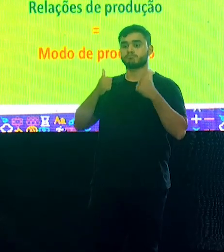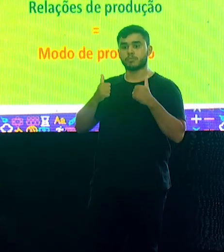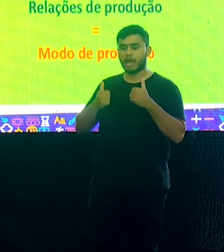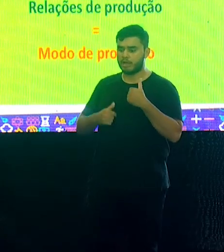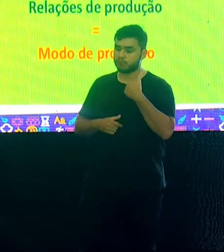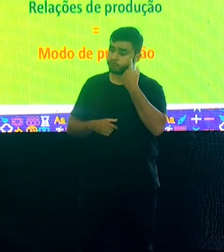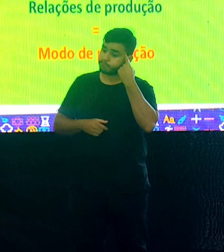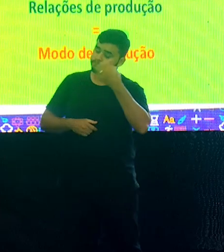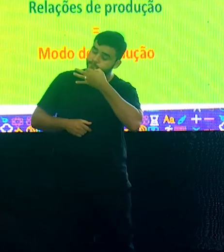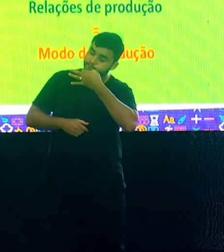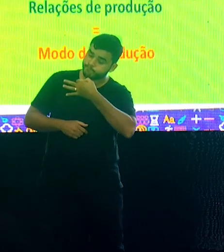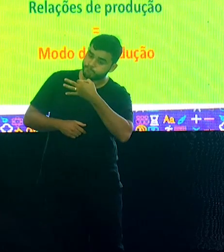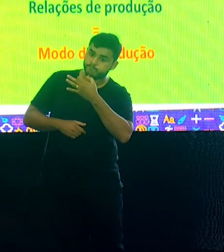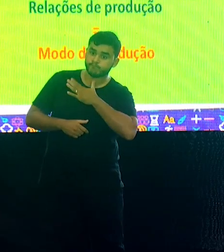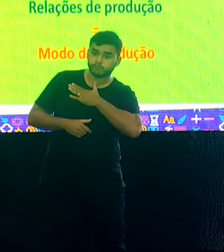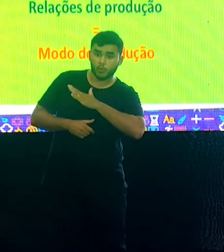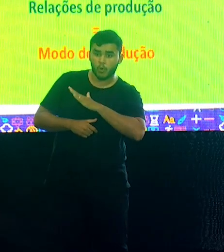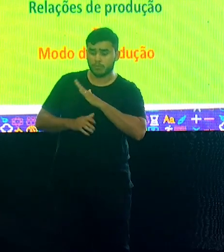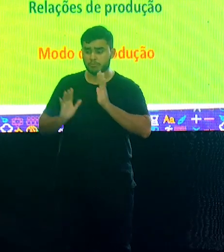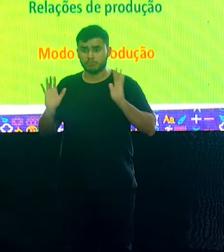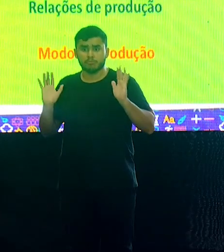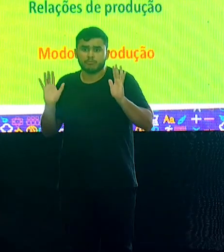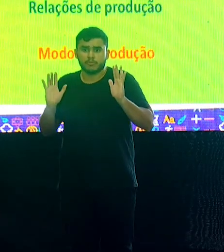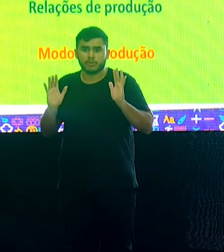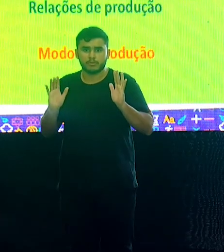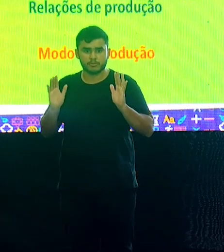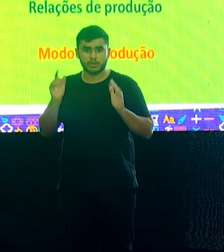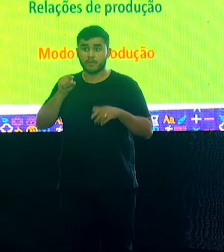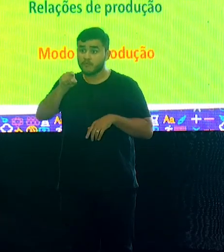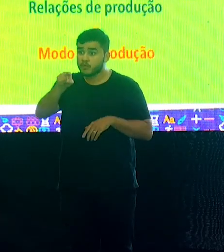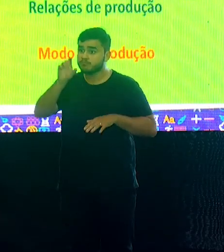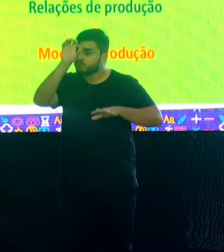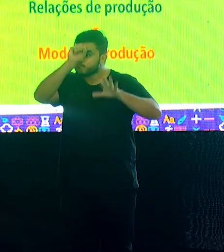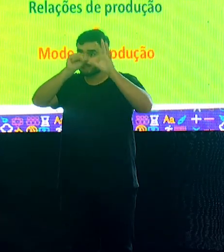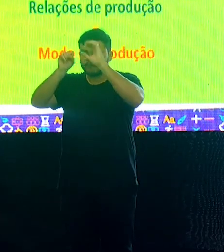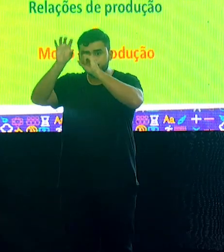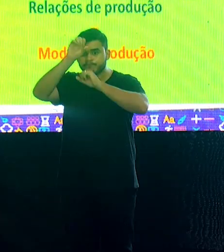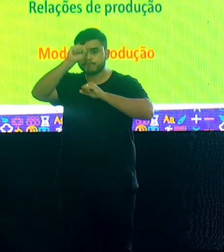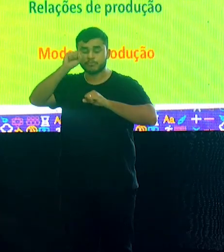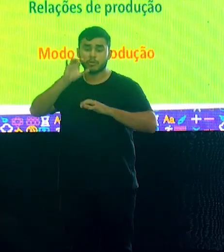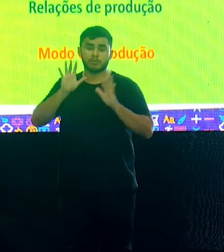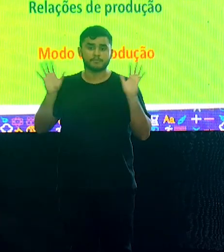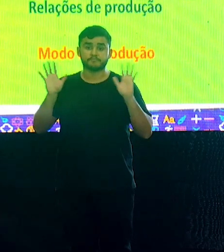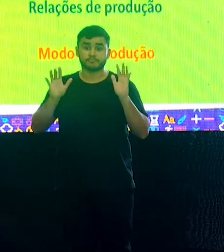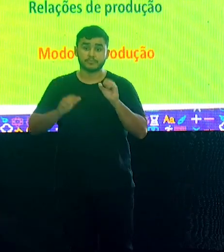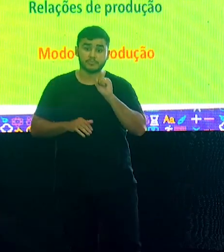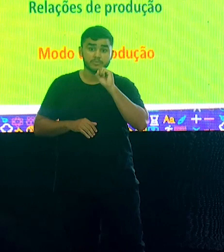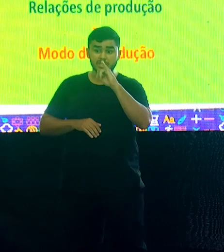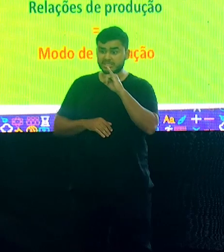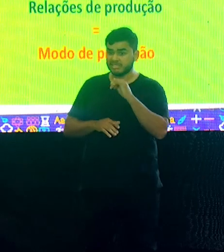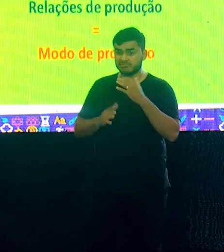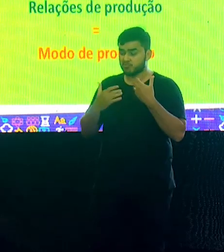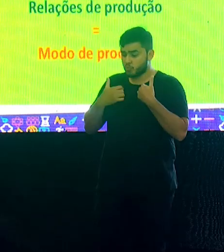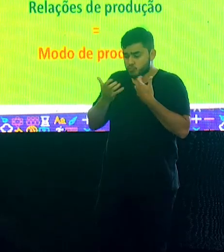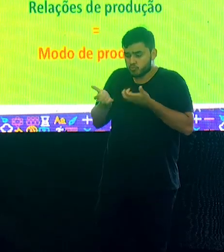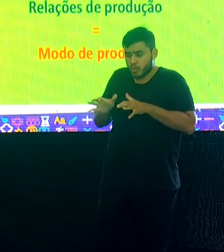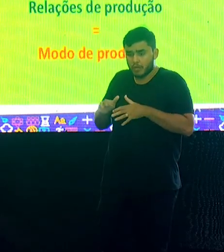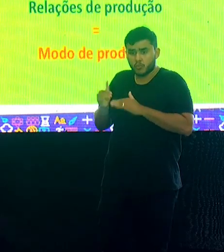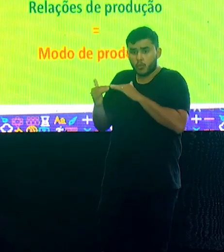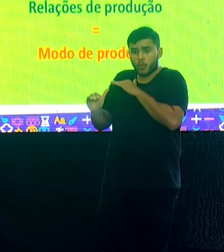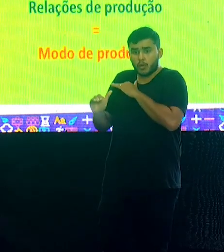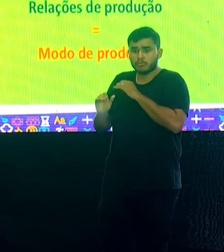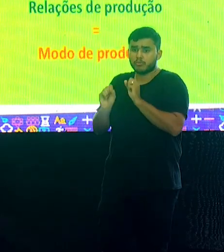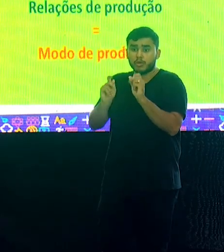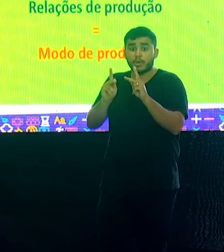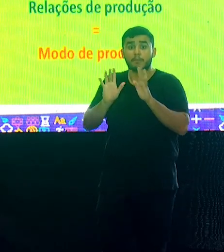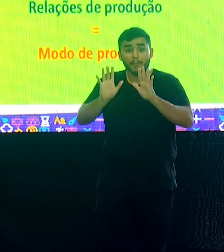Observe, absorva, use. Se você achar conveniente, depois descarte.